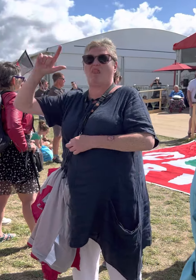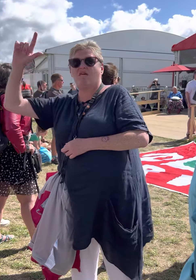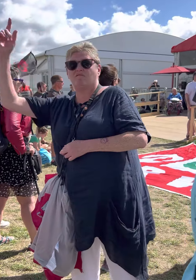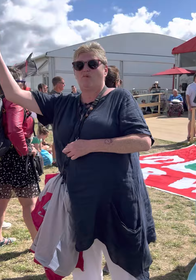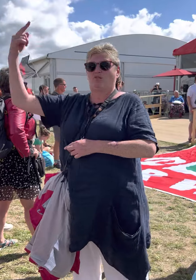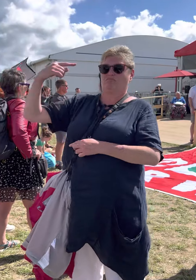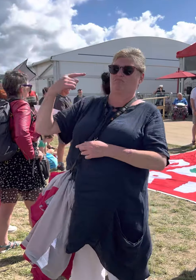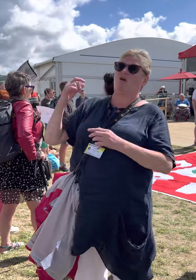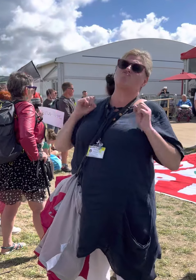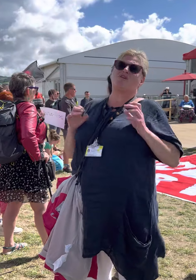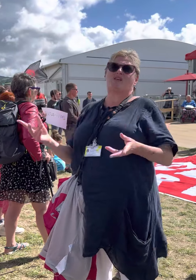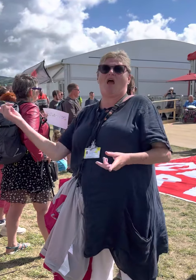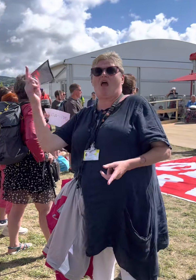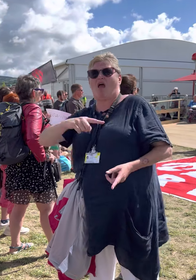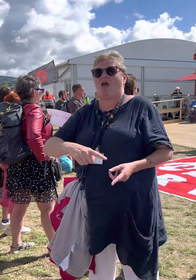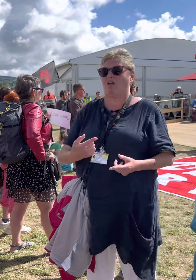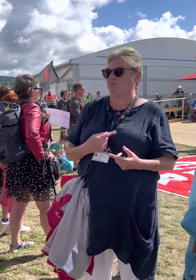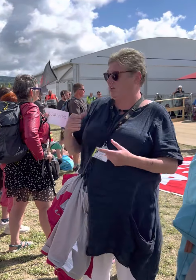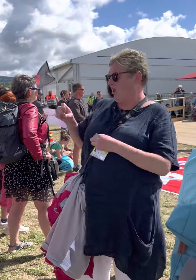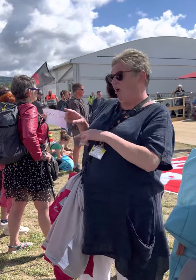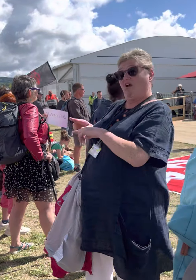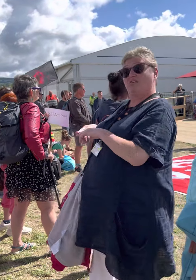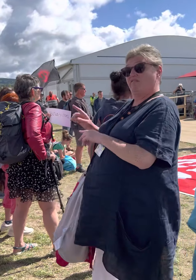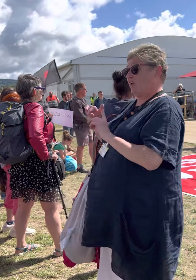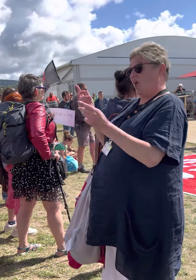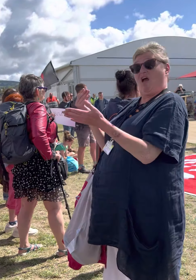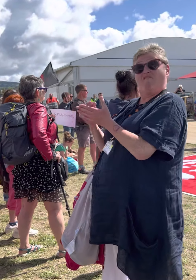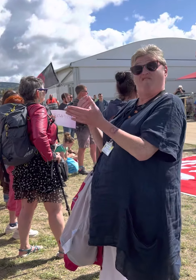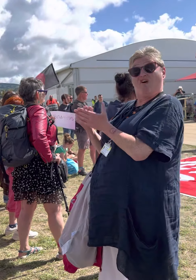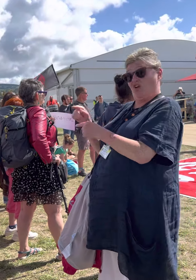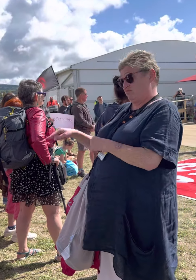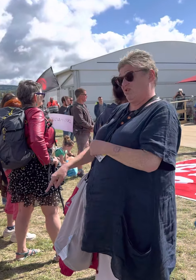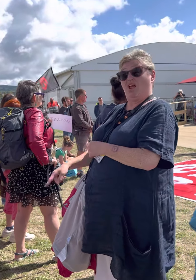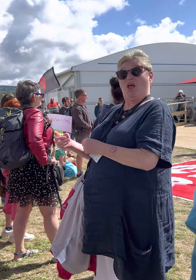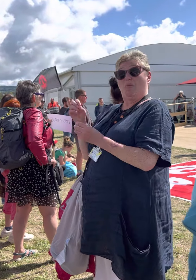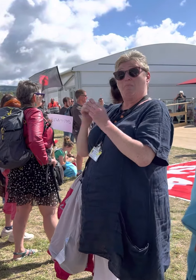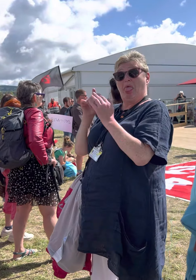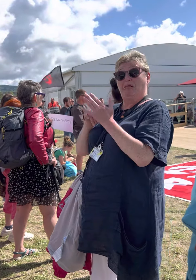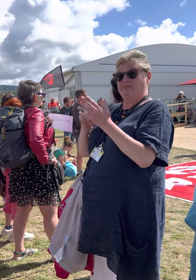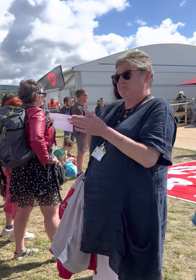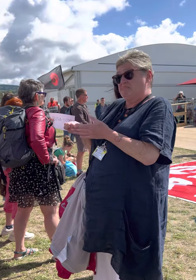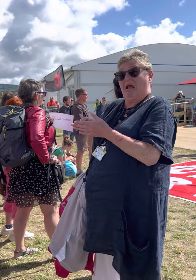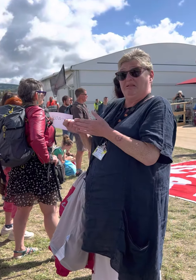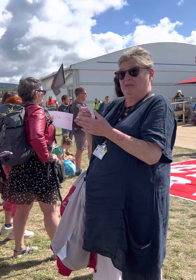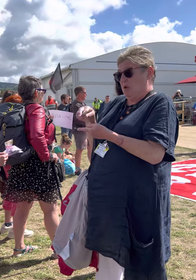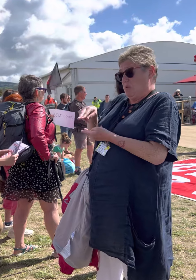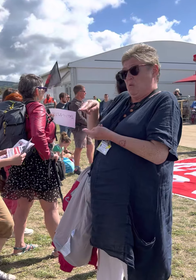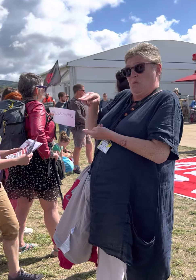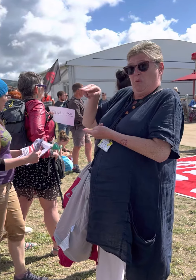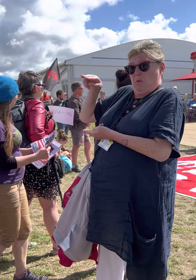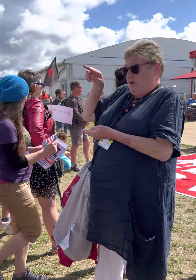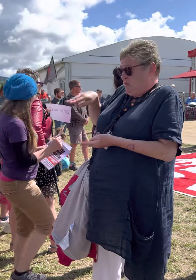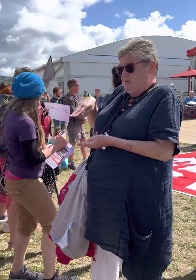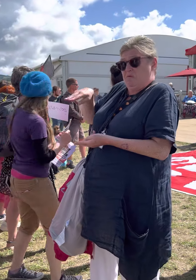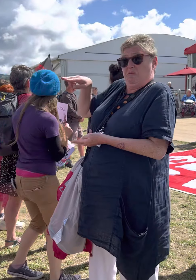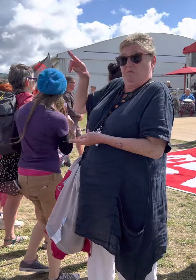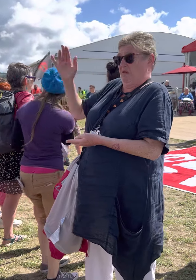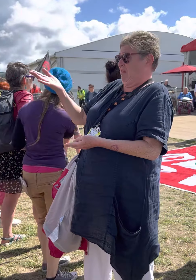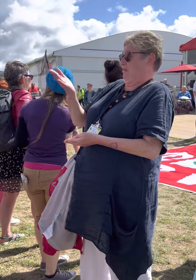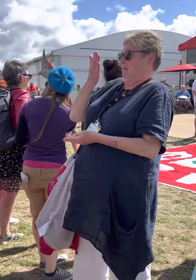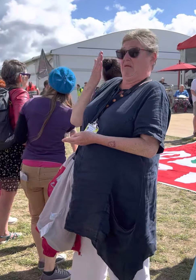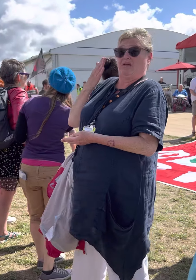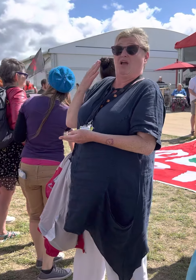ardal i ymddeol, ac i'r bobl yng Nghaerdydd sy'n methu fforddio eu biliau a'i rent nhw yn codi ar yr un pryd ac yn